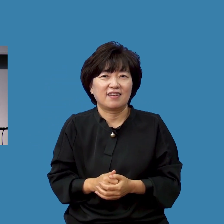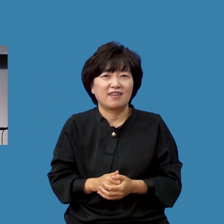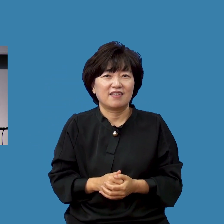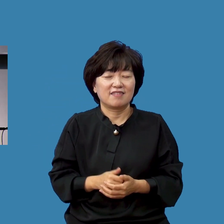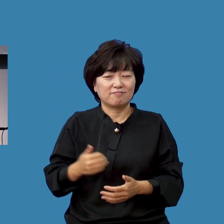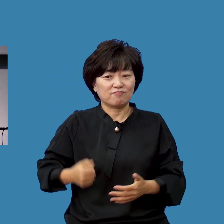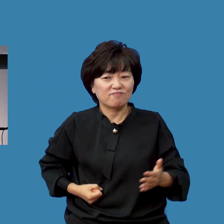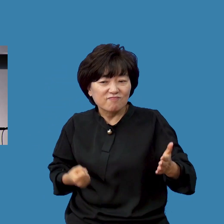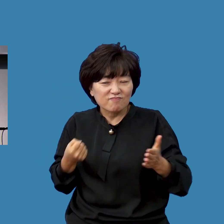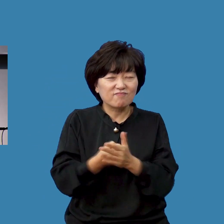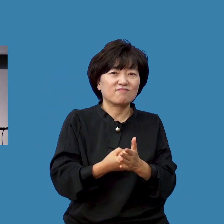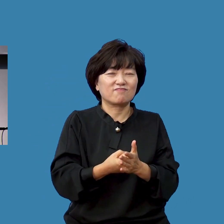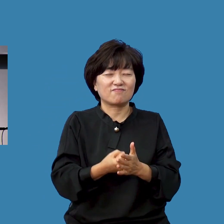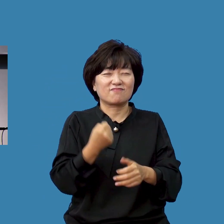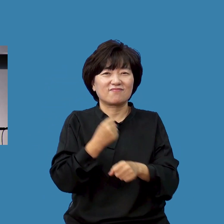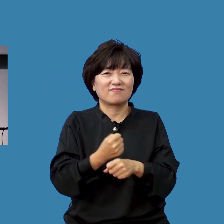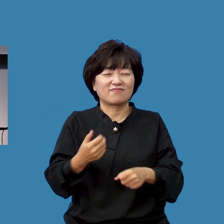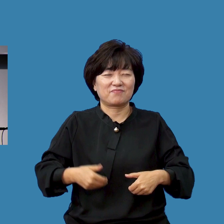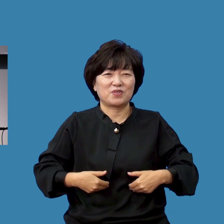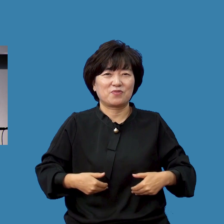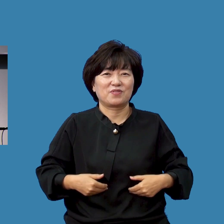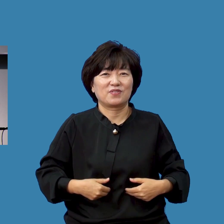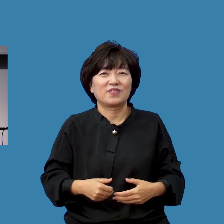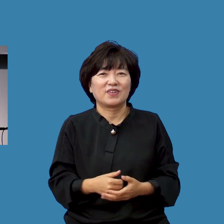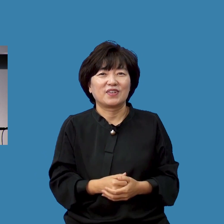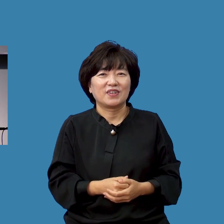그 정도 배포와 믿음은 있어야지.